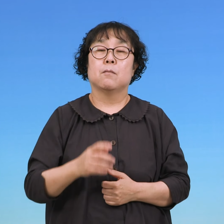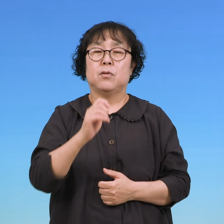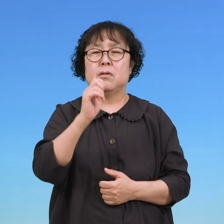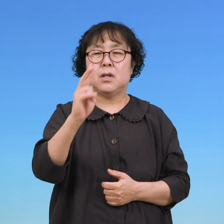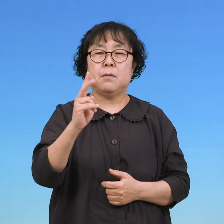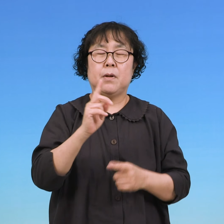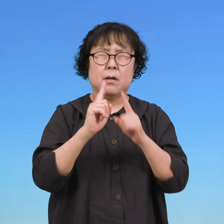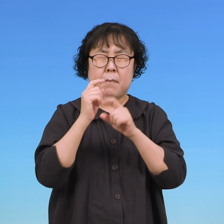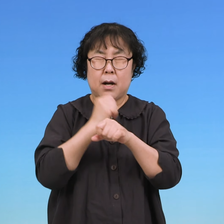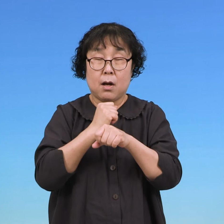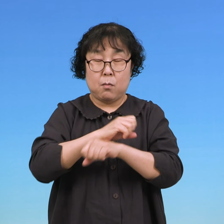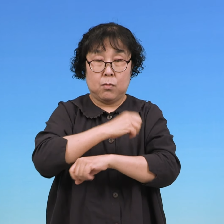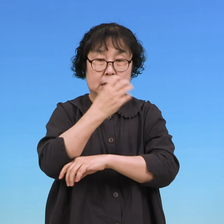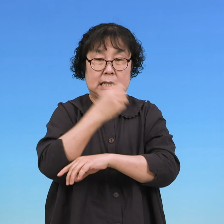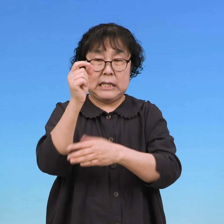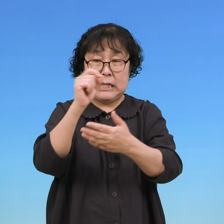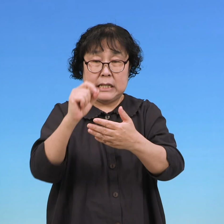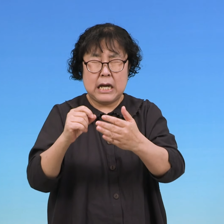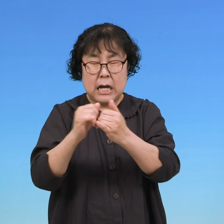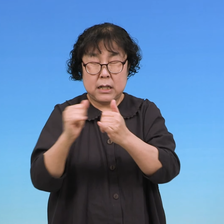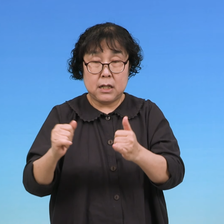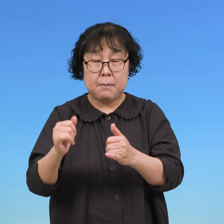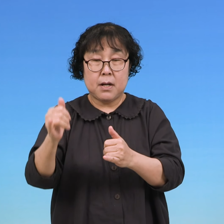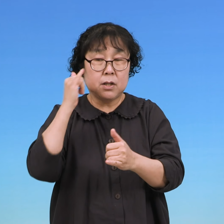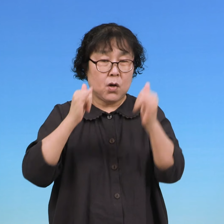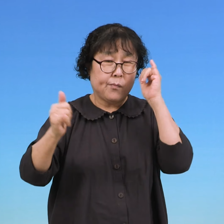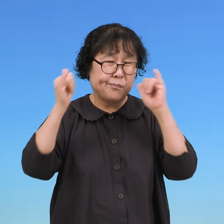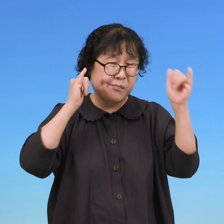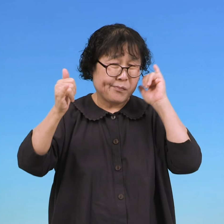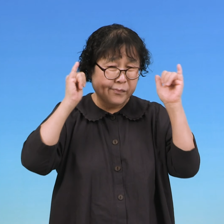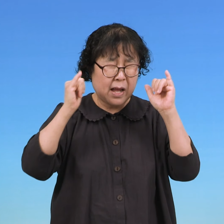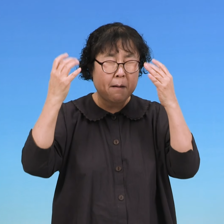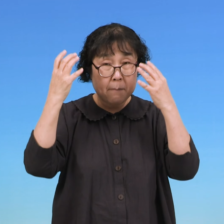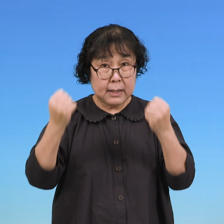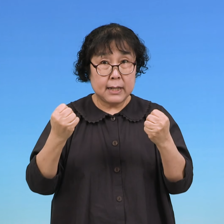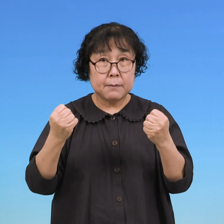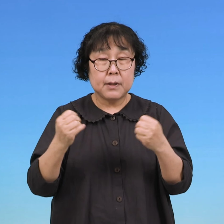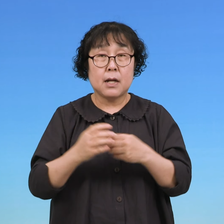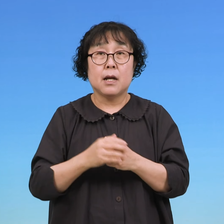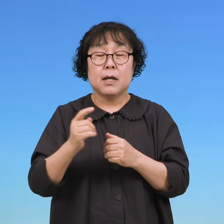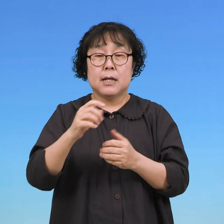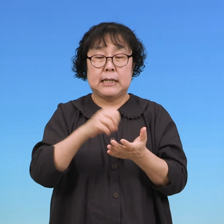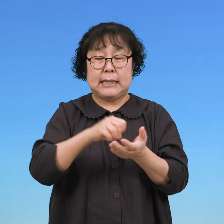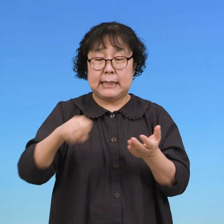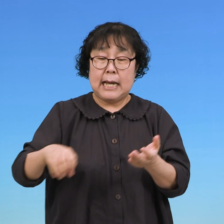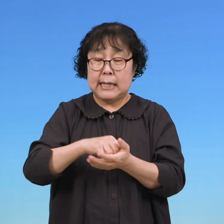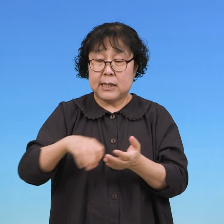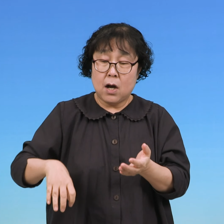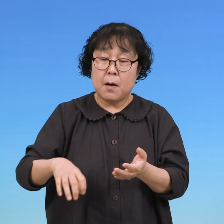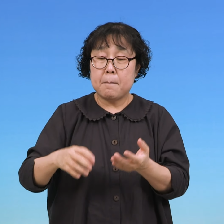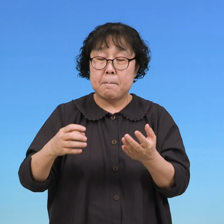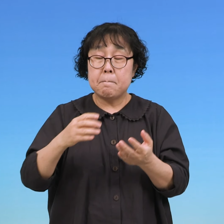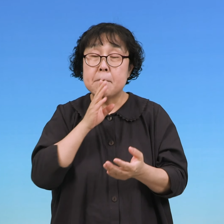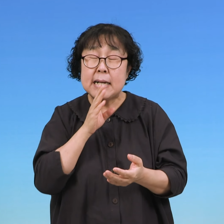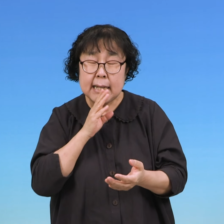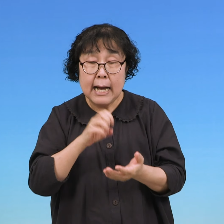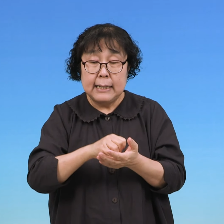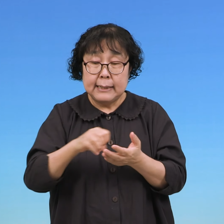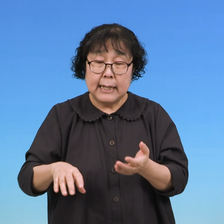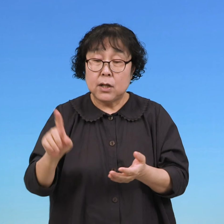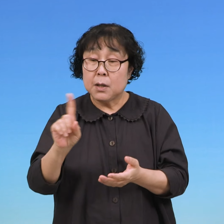막 언론에서 연락이 오고 기자분들이 연락이 오고 막 문의가 많았다 그랬지 않습니까? 그래서 이거 재적한 게 맞느냐, 재적이